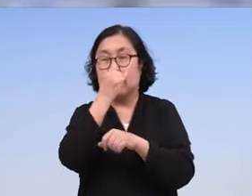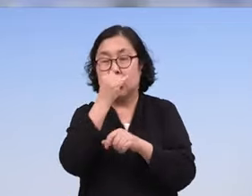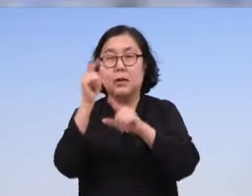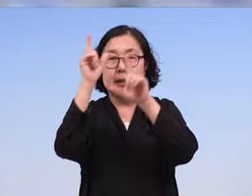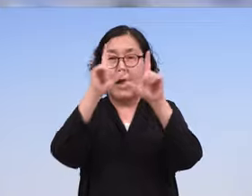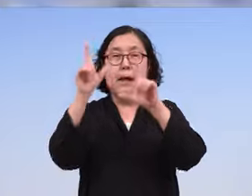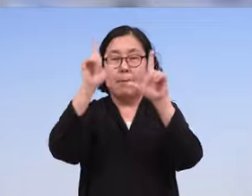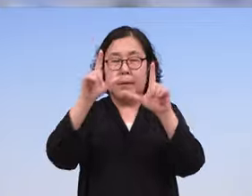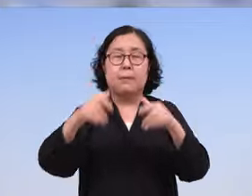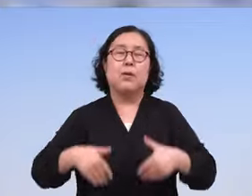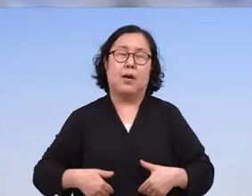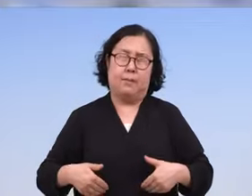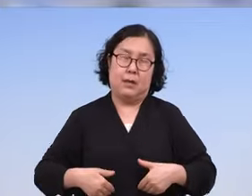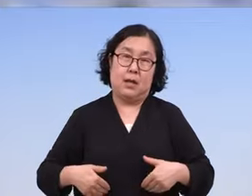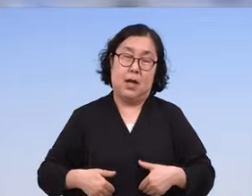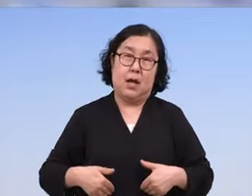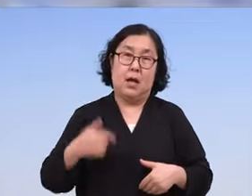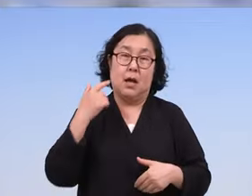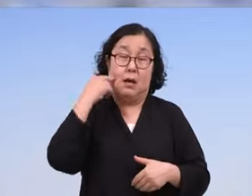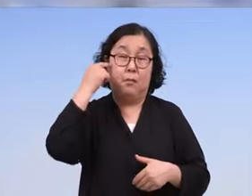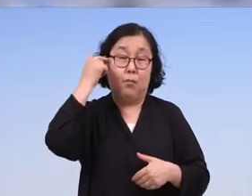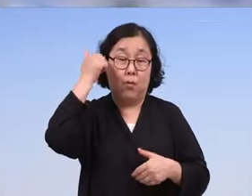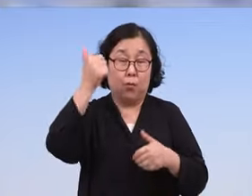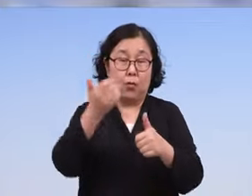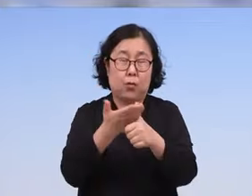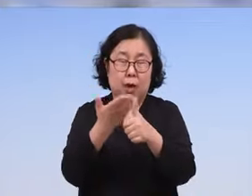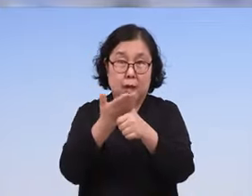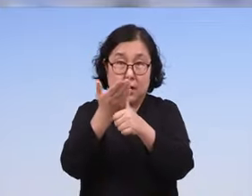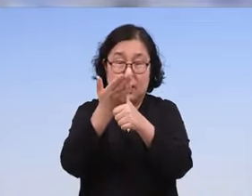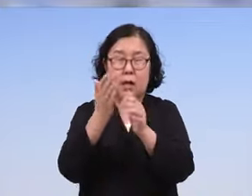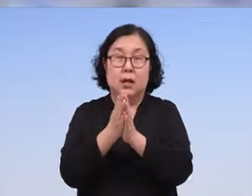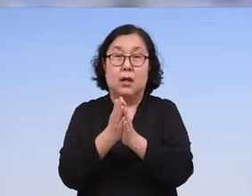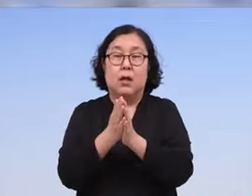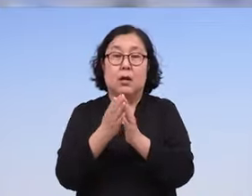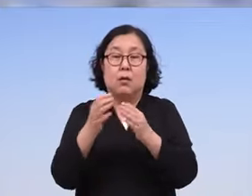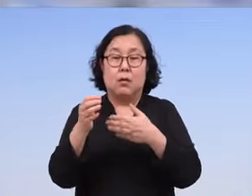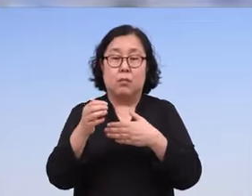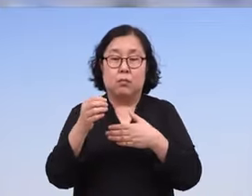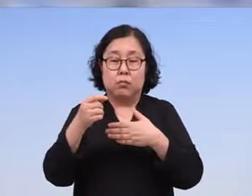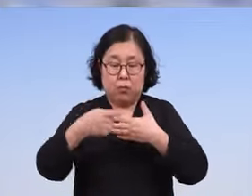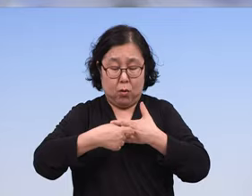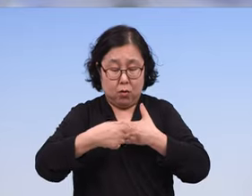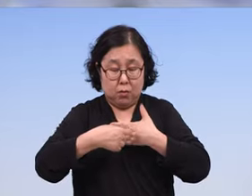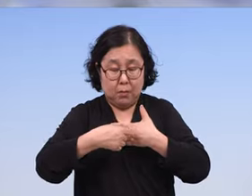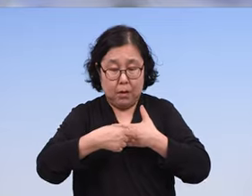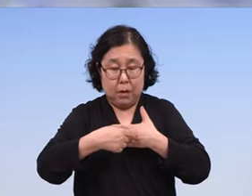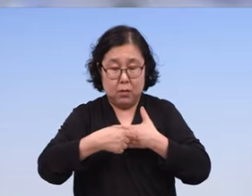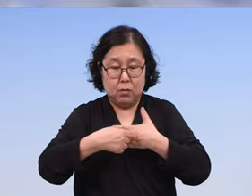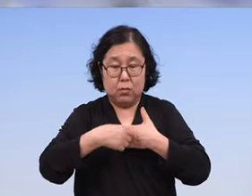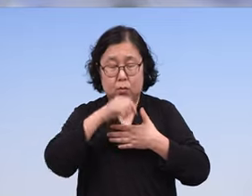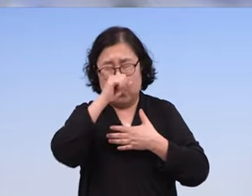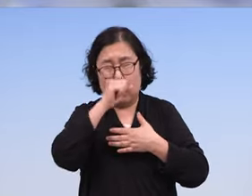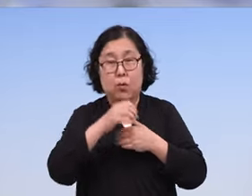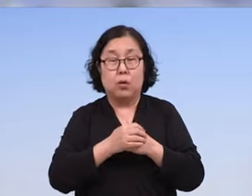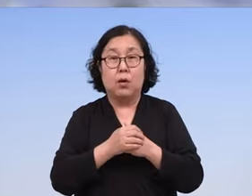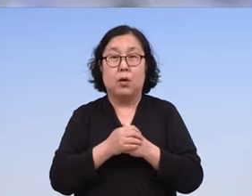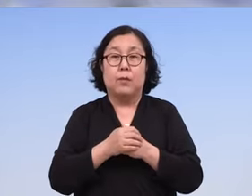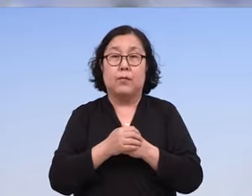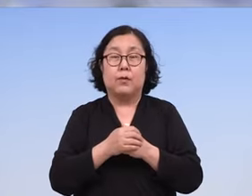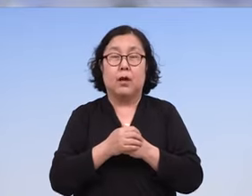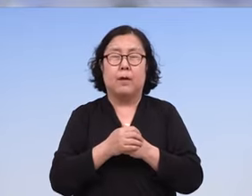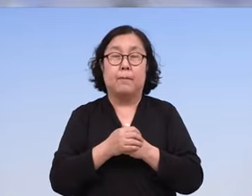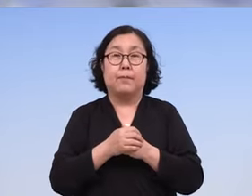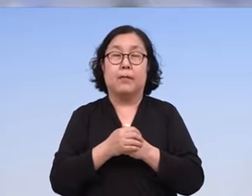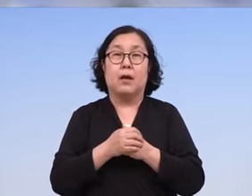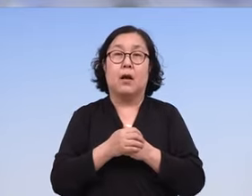있는 그런 삶을 살아야 되겠다. 목회라는 게요, 그저 보이는 부분만 그럴듯하고, 제가 우리 교회에